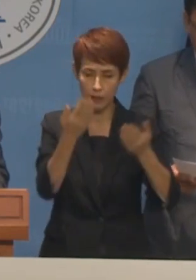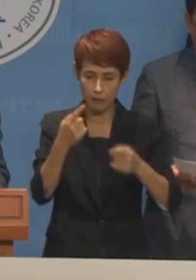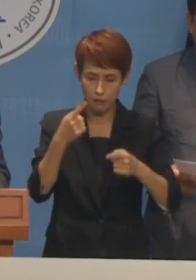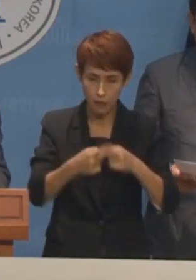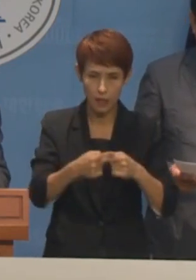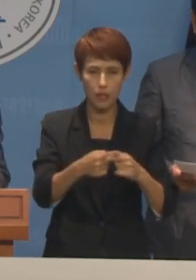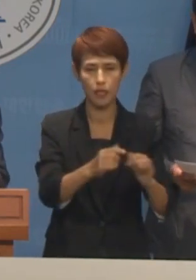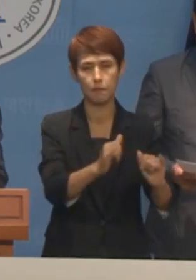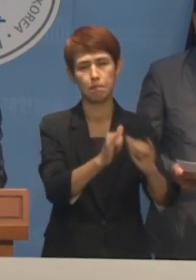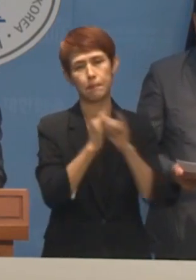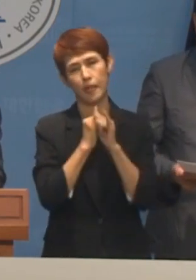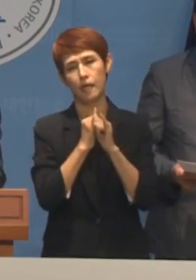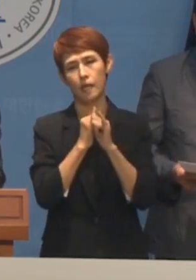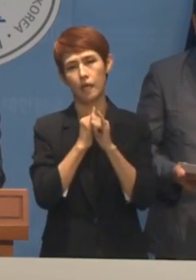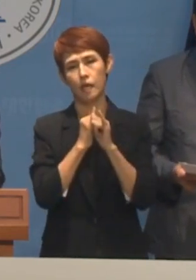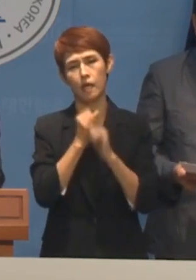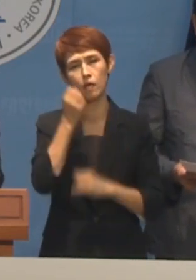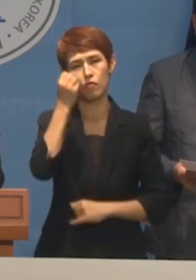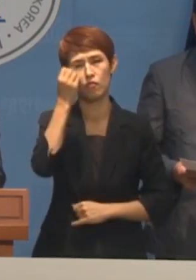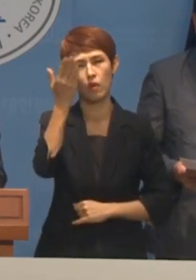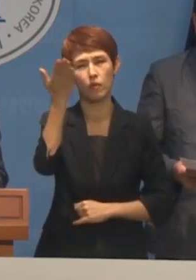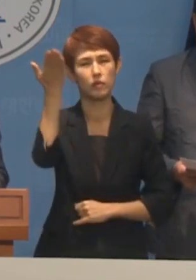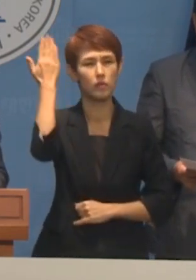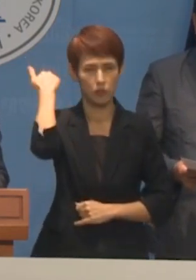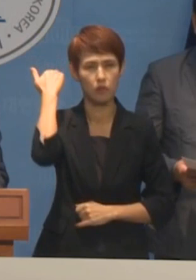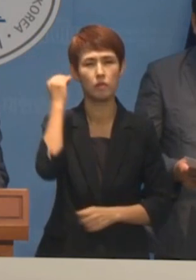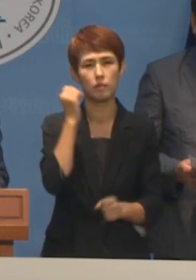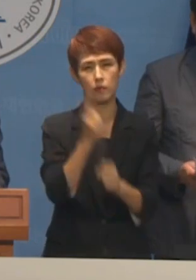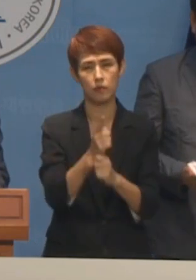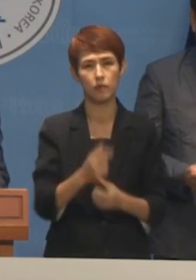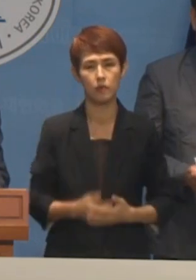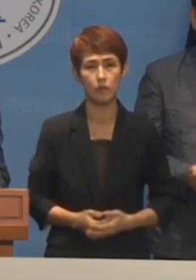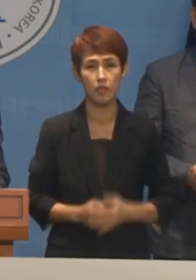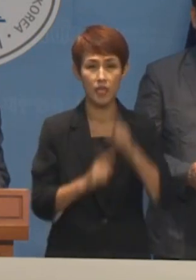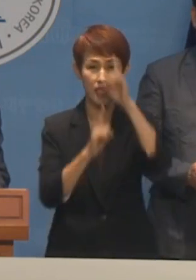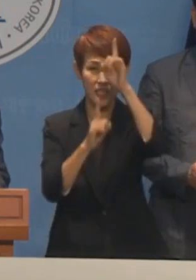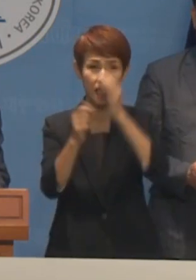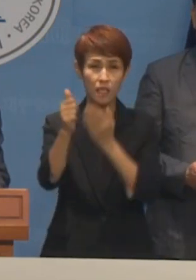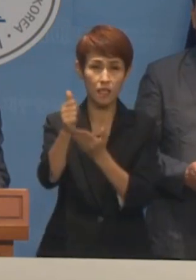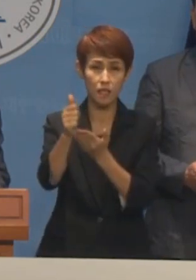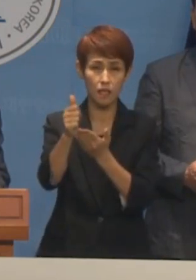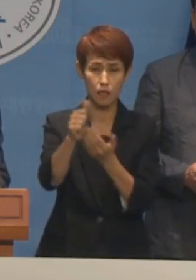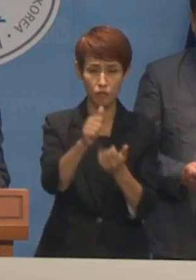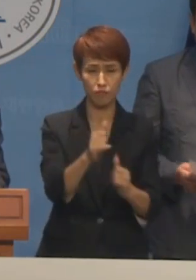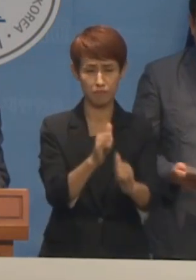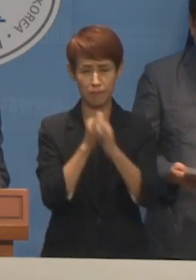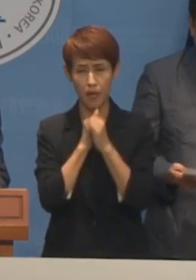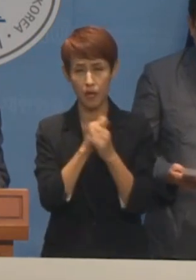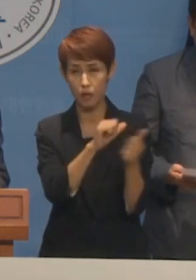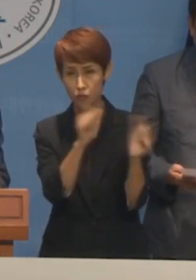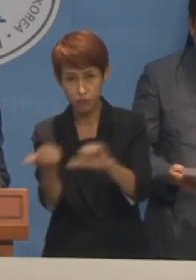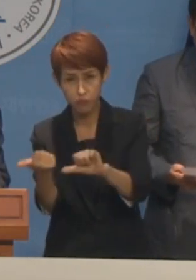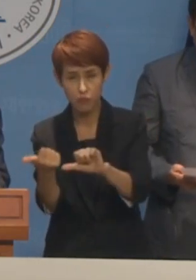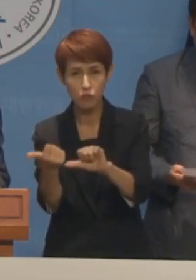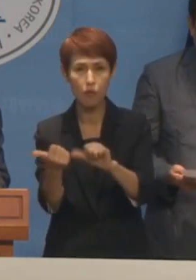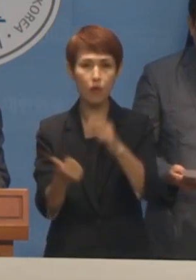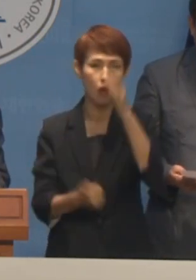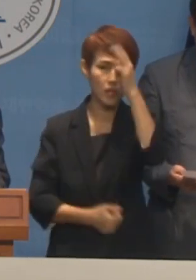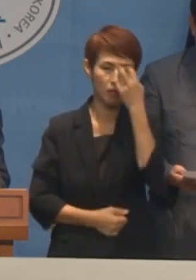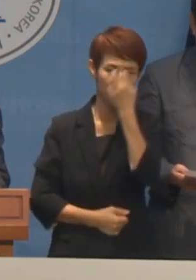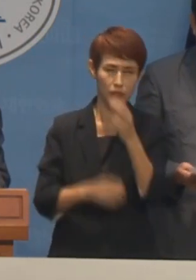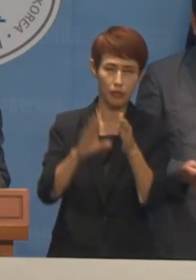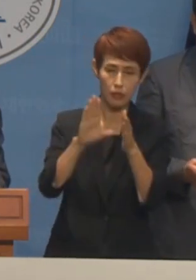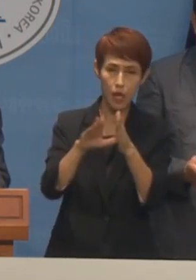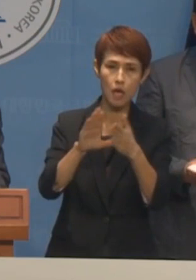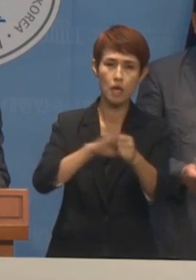생을 마감한 지 어느새 9개월이 지났습니다. 배우 이성균 씨의 죽음은 수사 과정에서의 인권보호